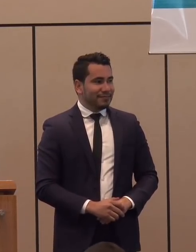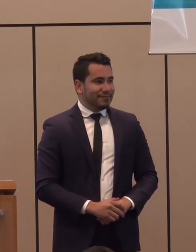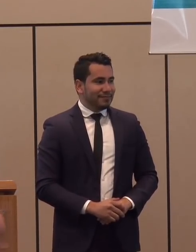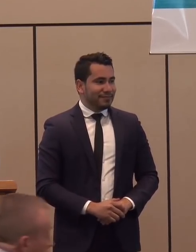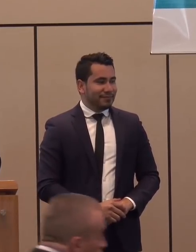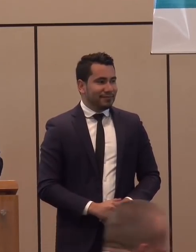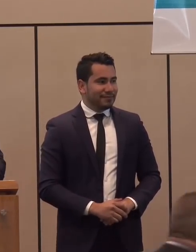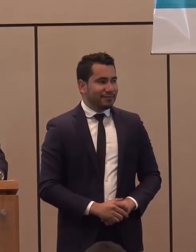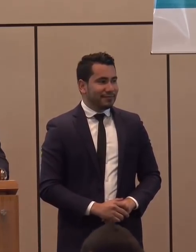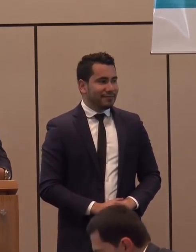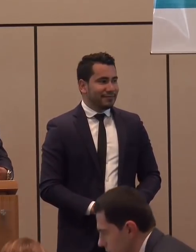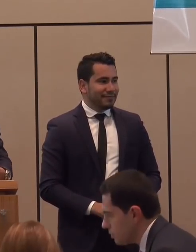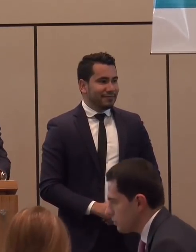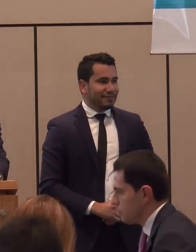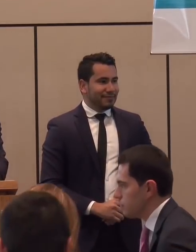ah